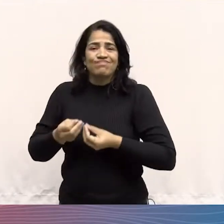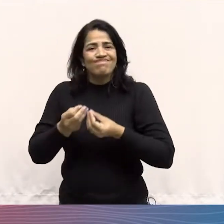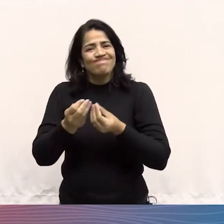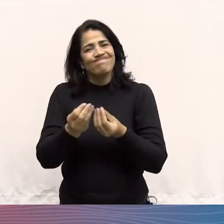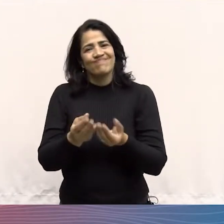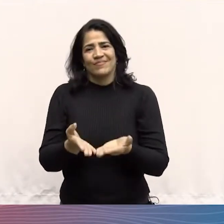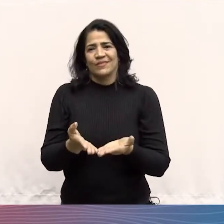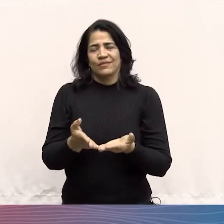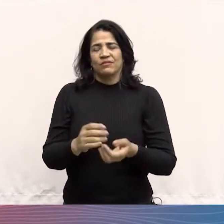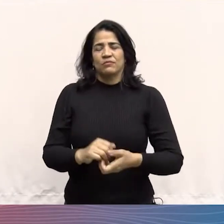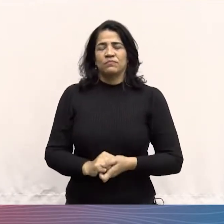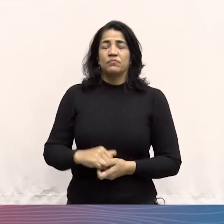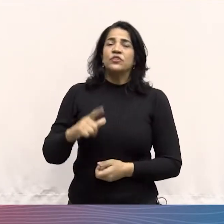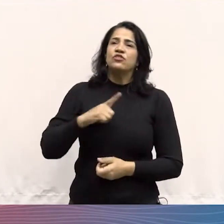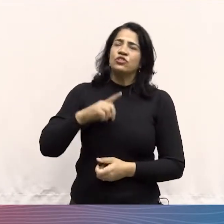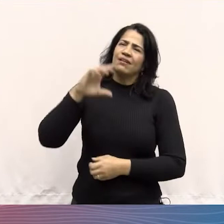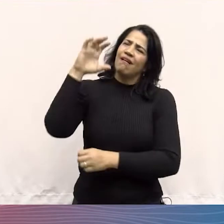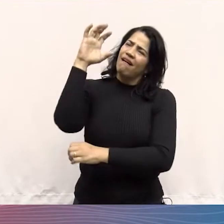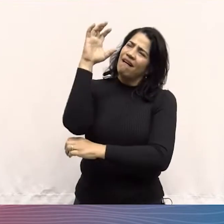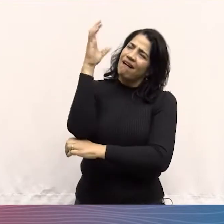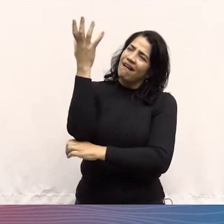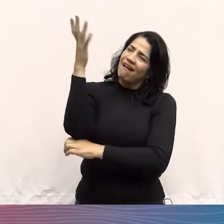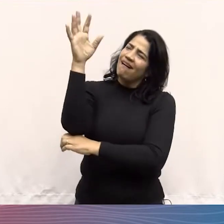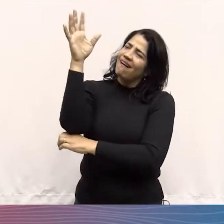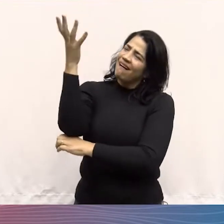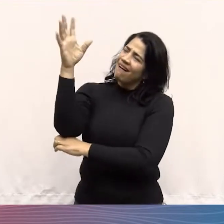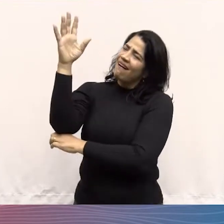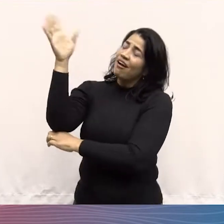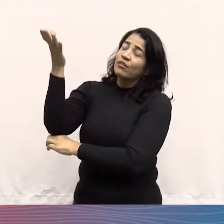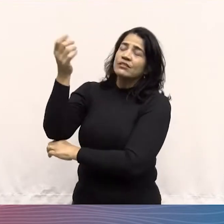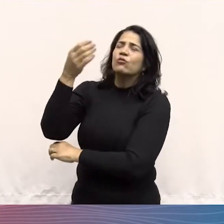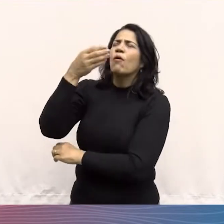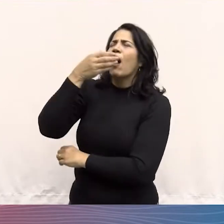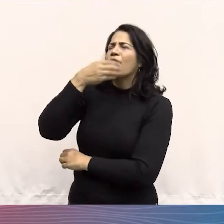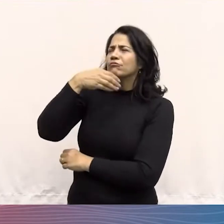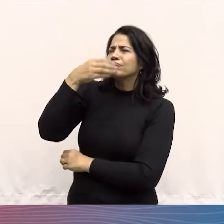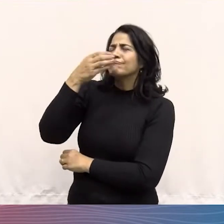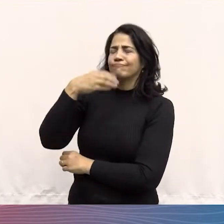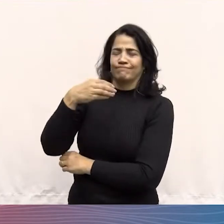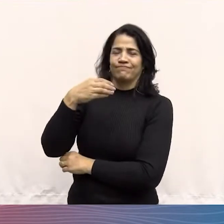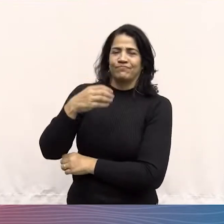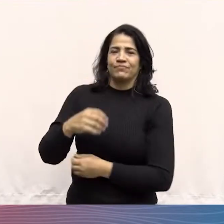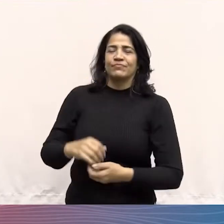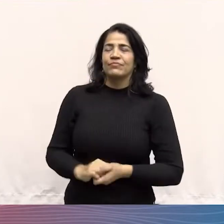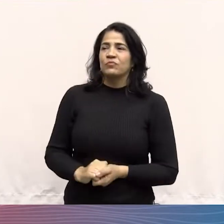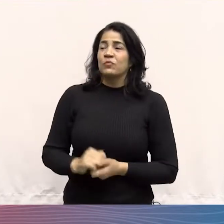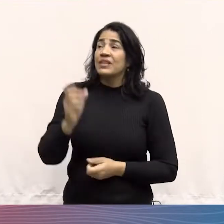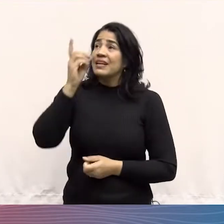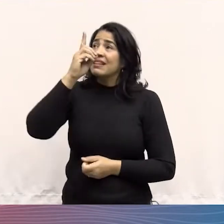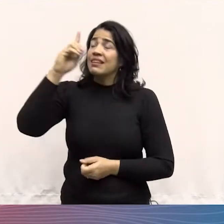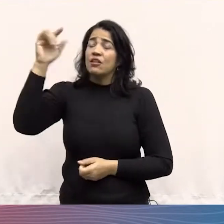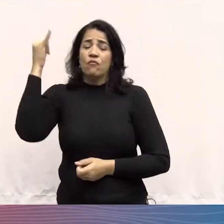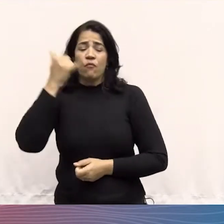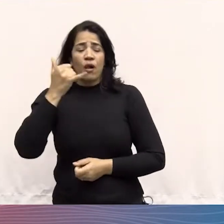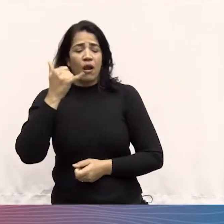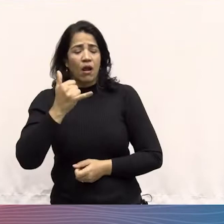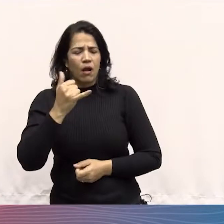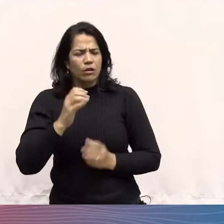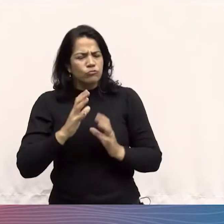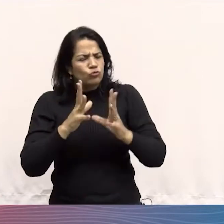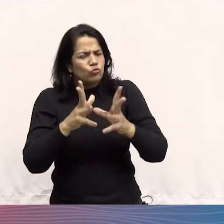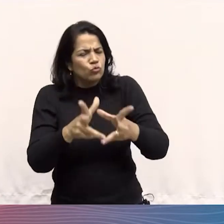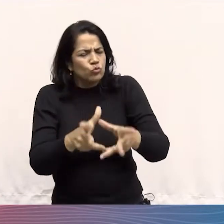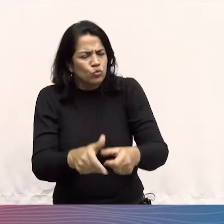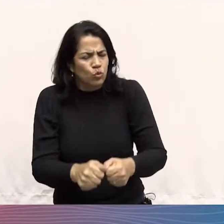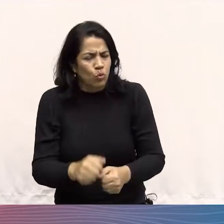eles tinham as árvores frutíferas, não é? O Senhor disse: de todas as árvores aqui do jardim poderão comer, menos